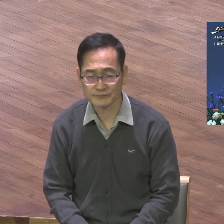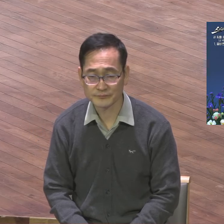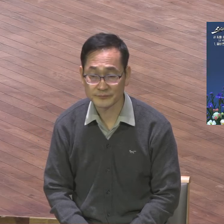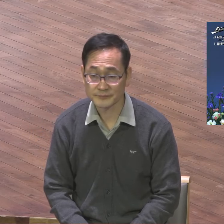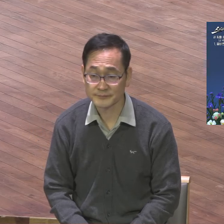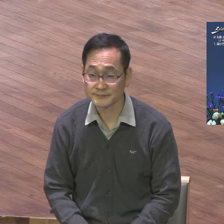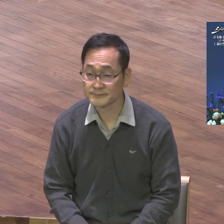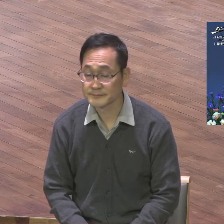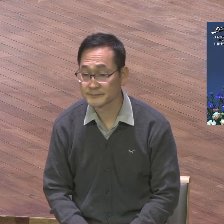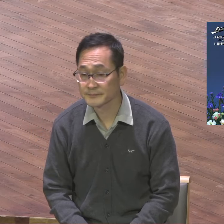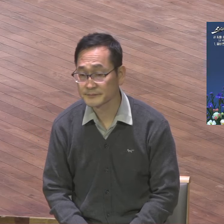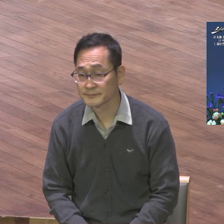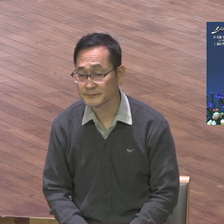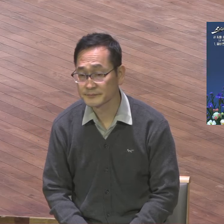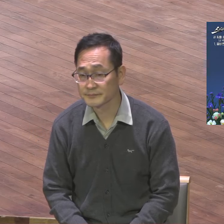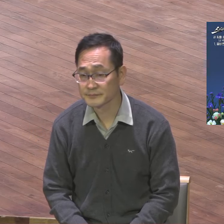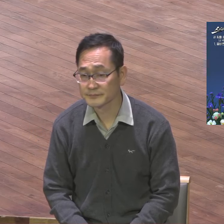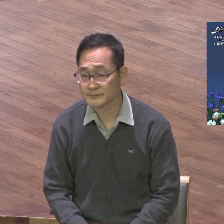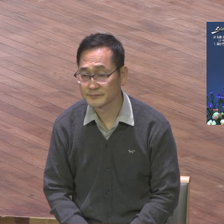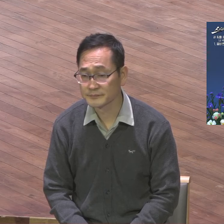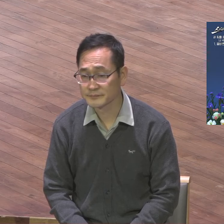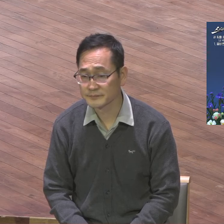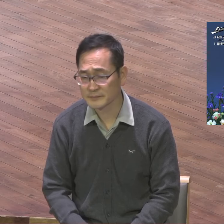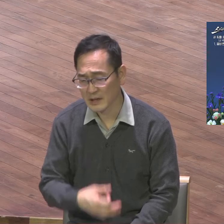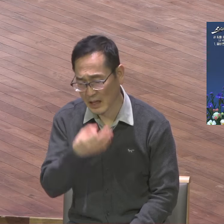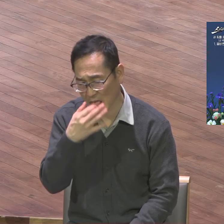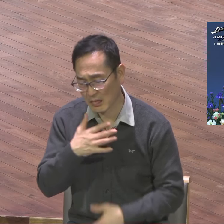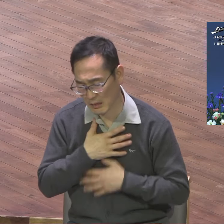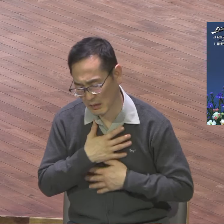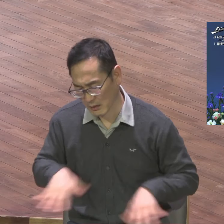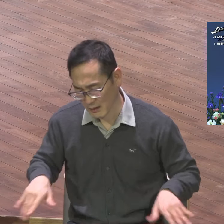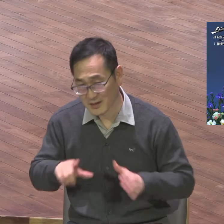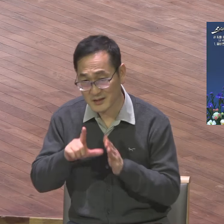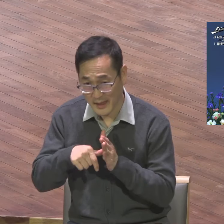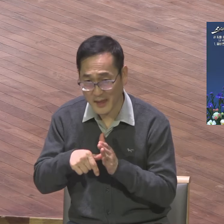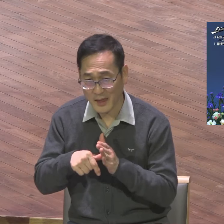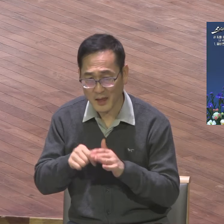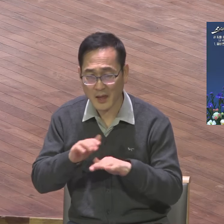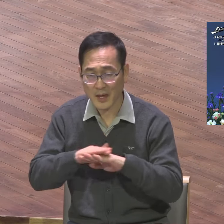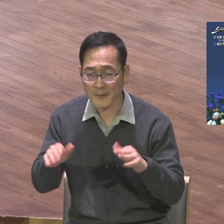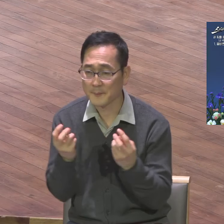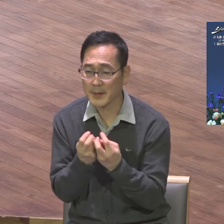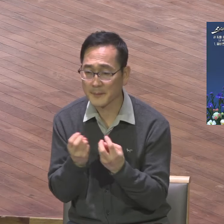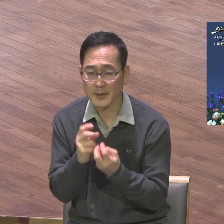그렇다면 이렇게 어려울 때 우리는 어떻게 해야 되느냐?